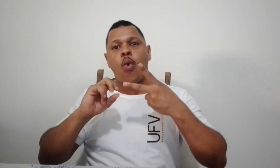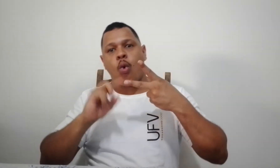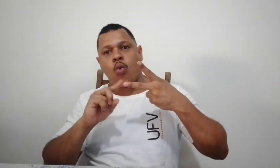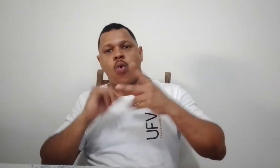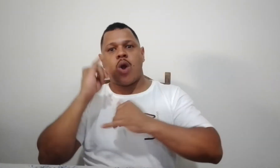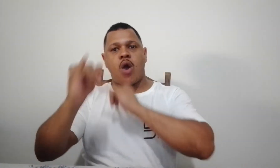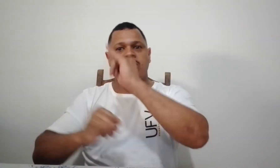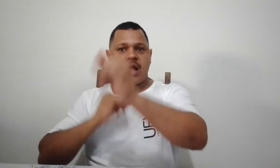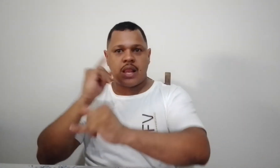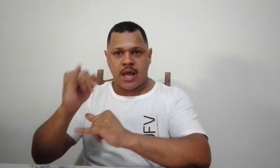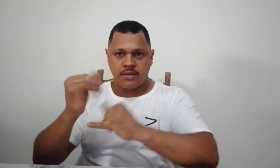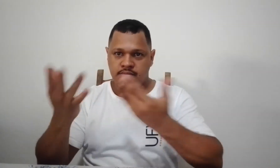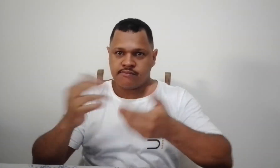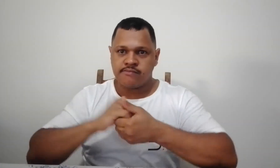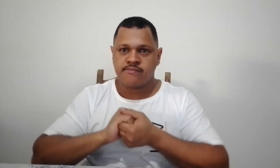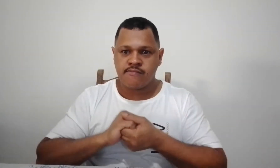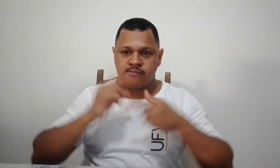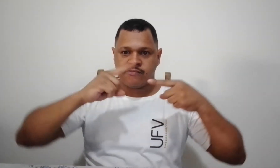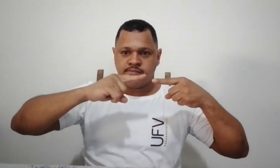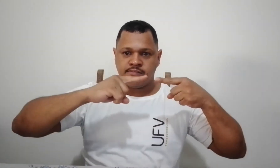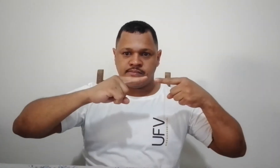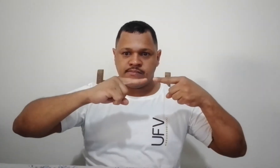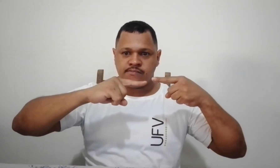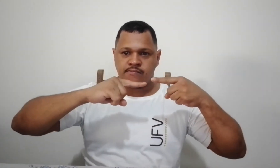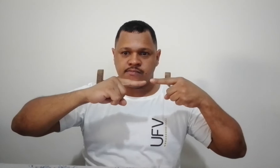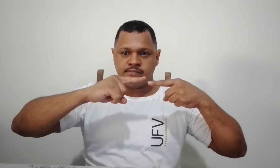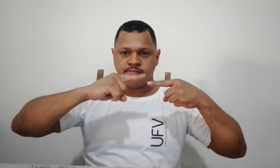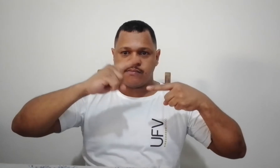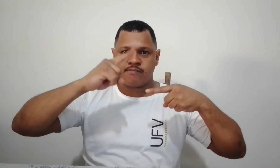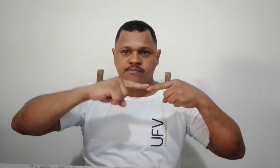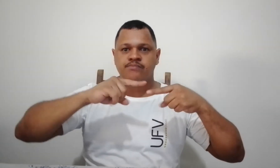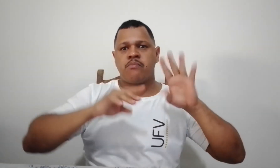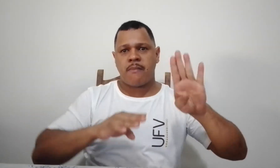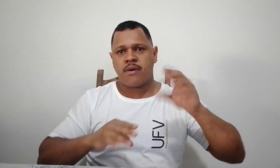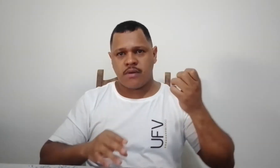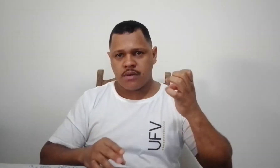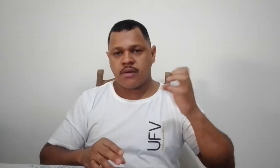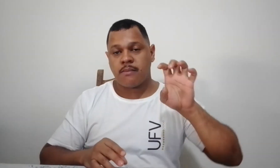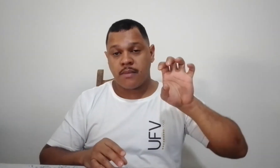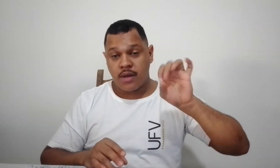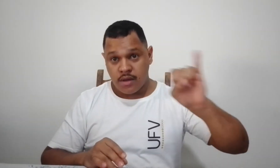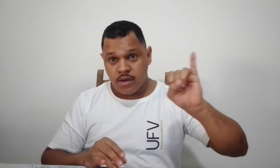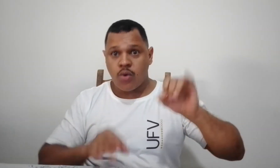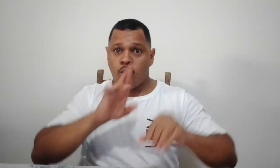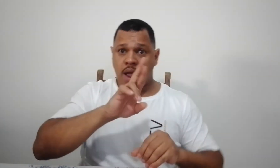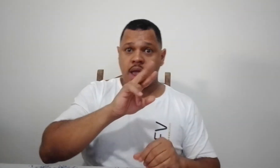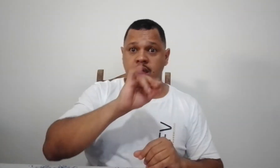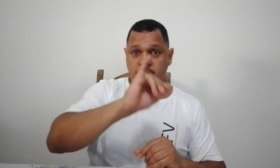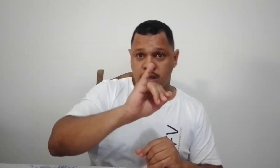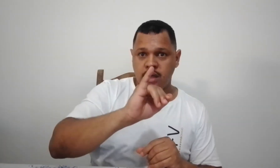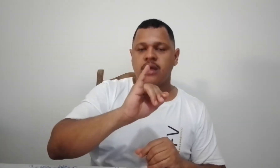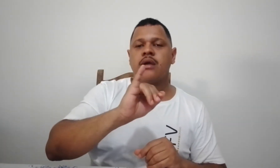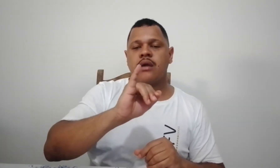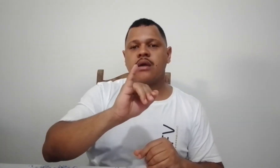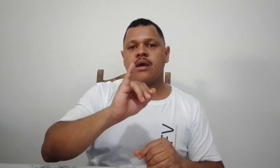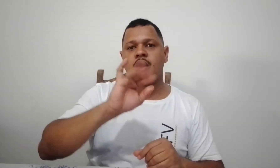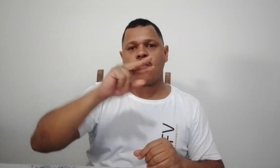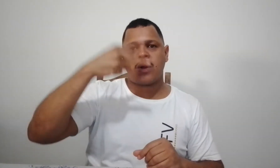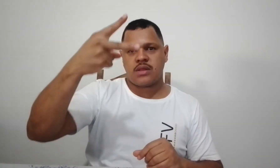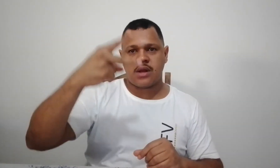for fechada, a potência é dada por P igual a VI ou RI ao quadrado. A energia consumida em um intervalo de tempo T ela